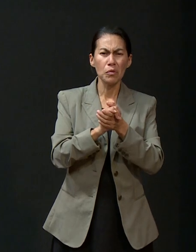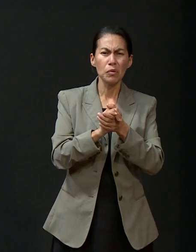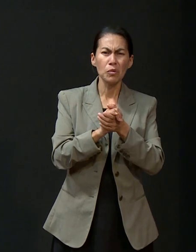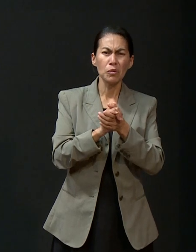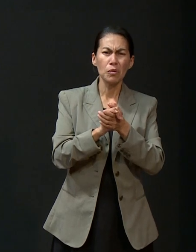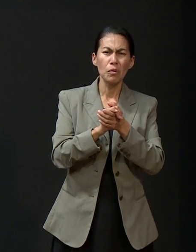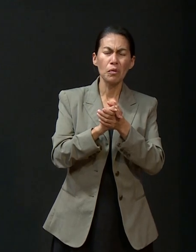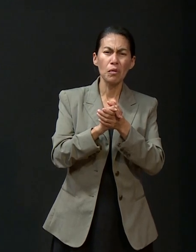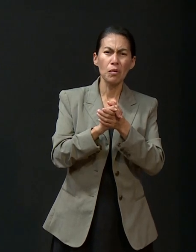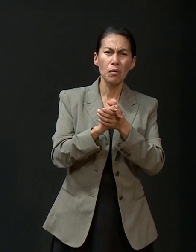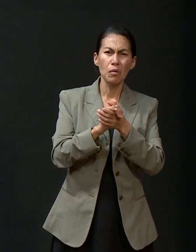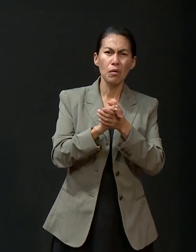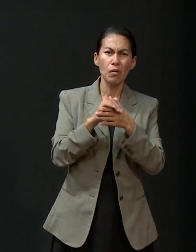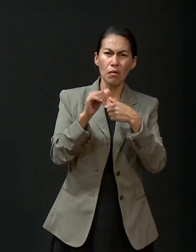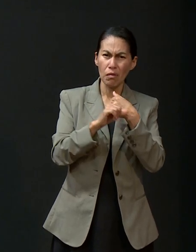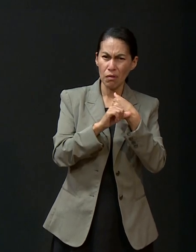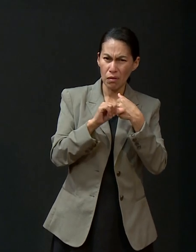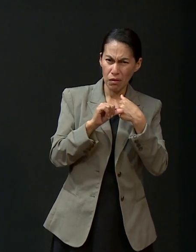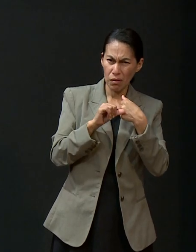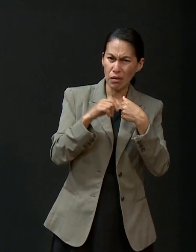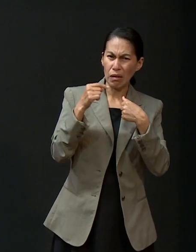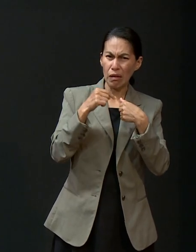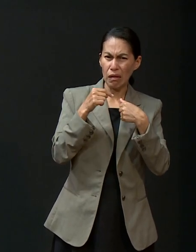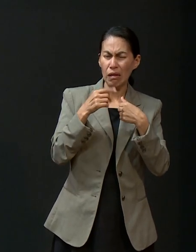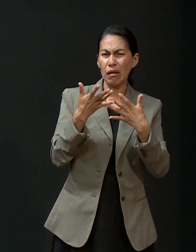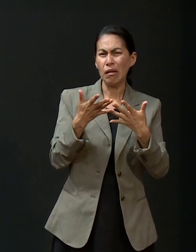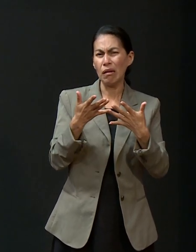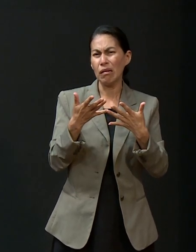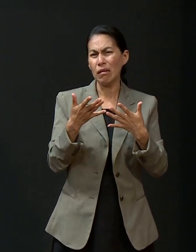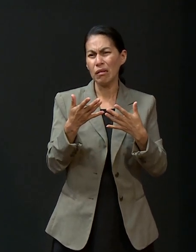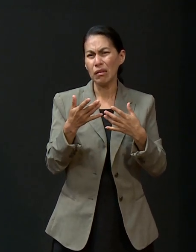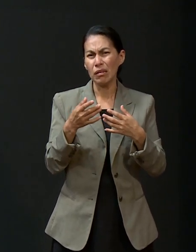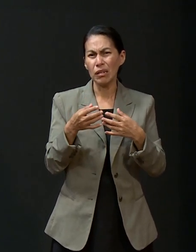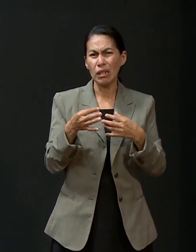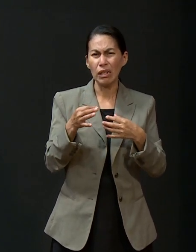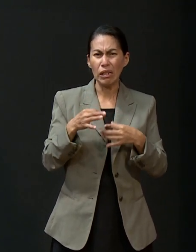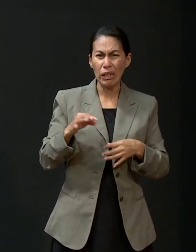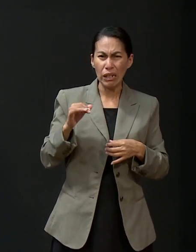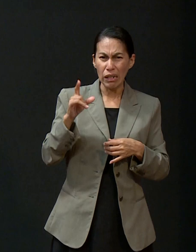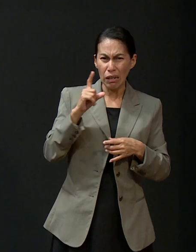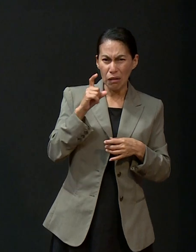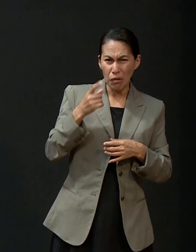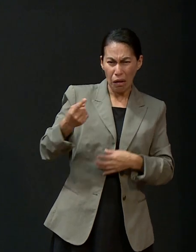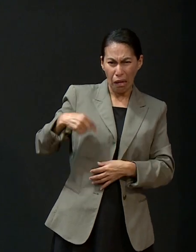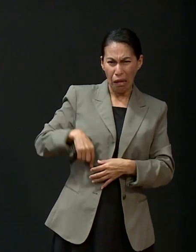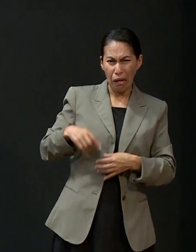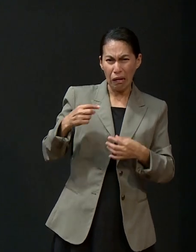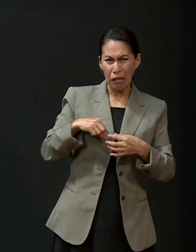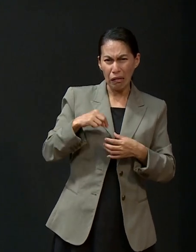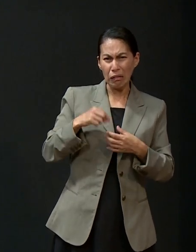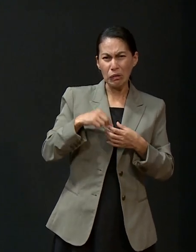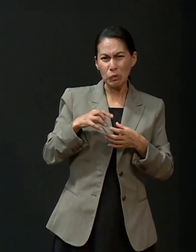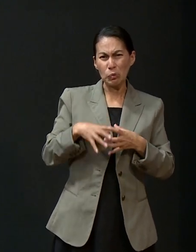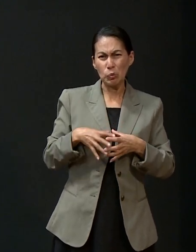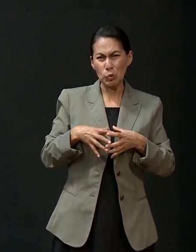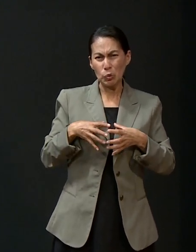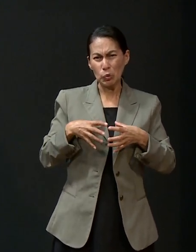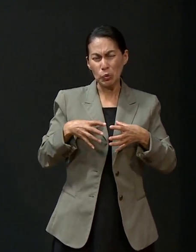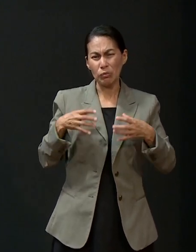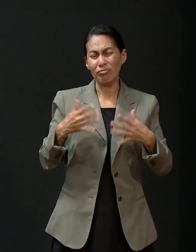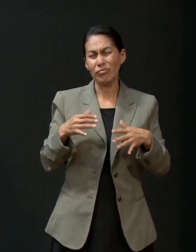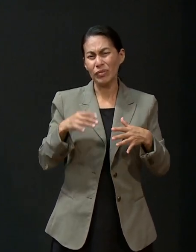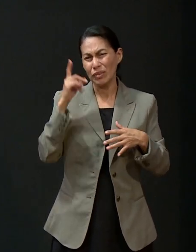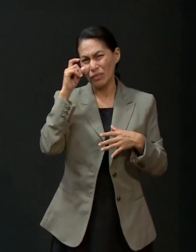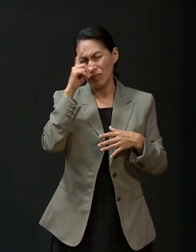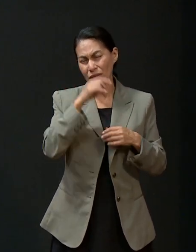sacarle el líquido Biliar Biliar Que está acumulando Desde una cirugía Que Dios les bendiga Vamos a estar orando